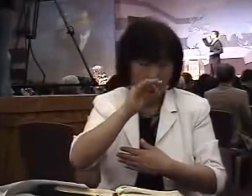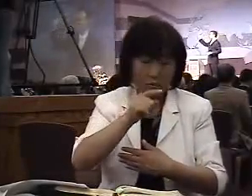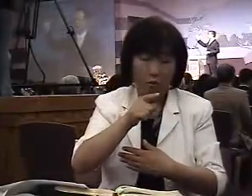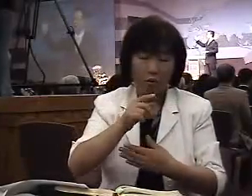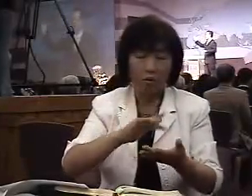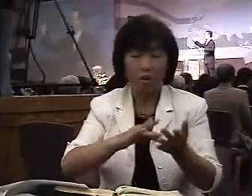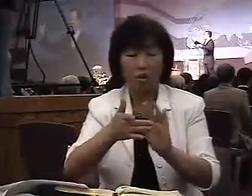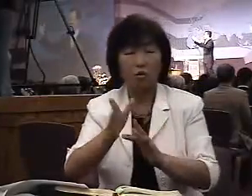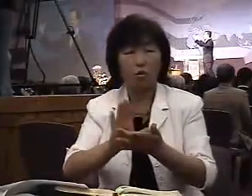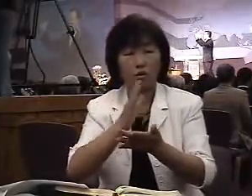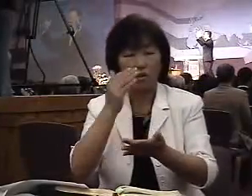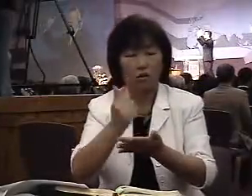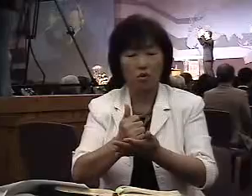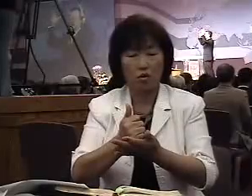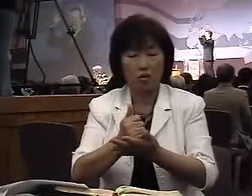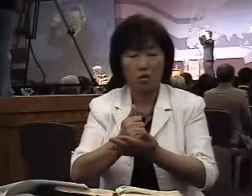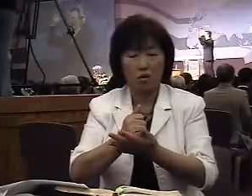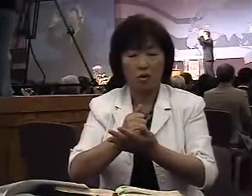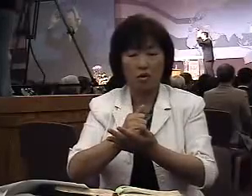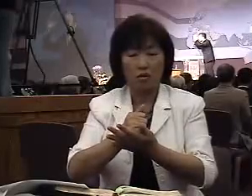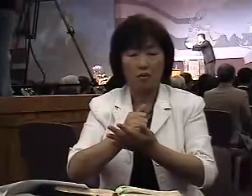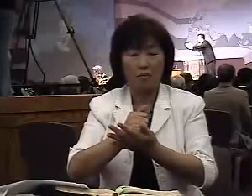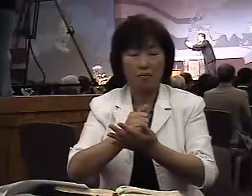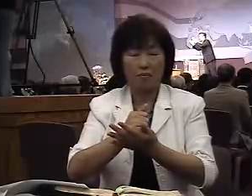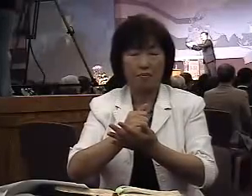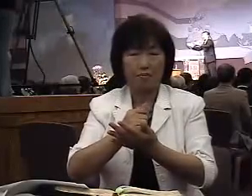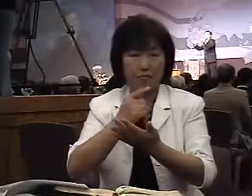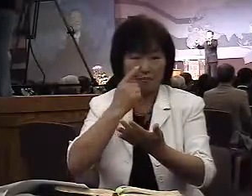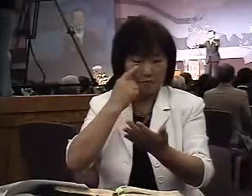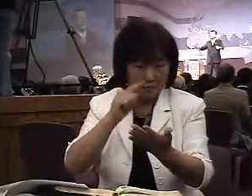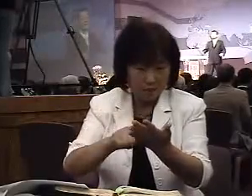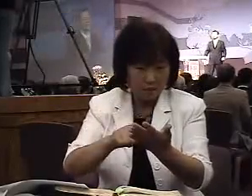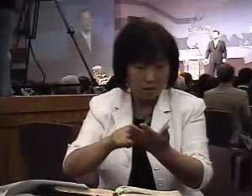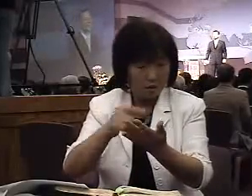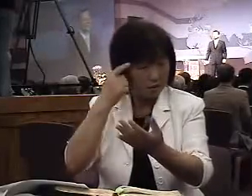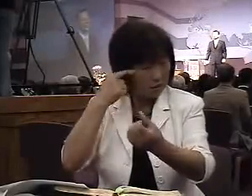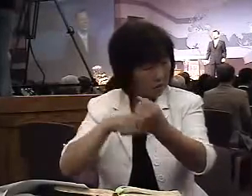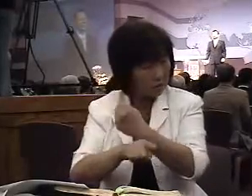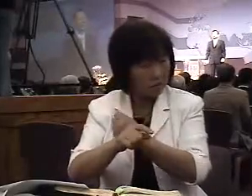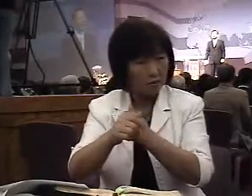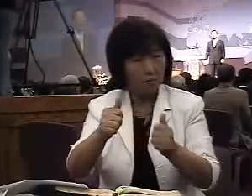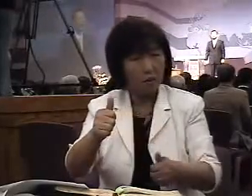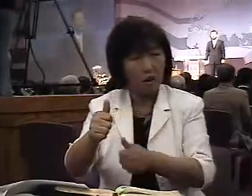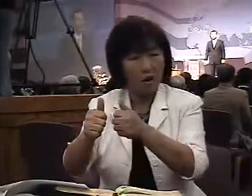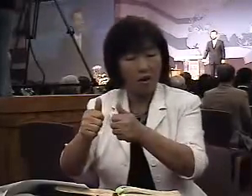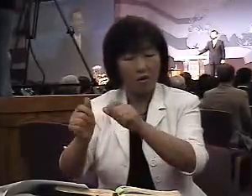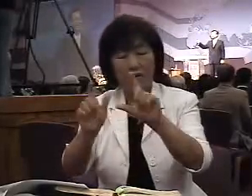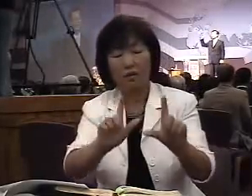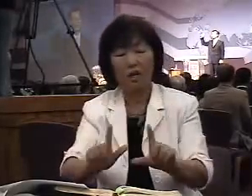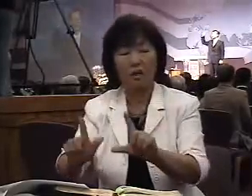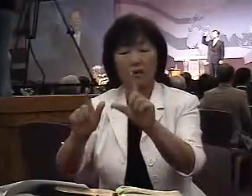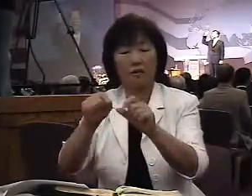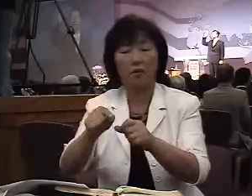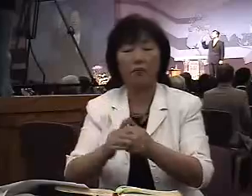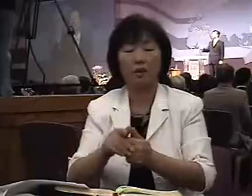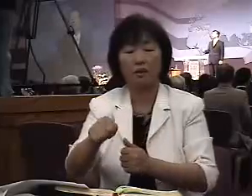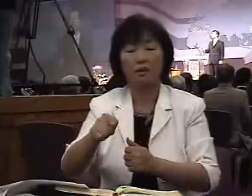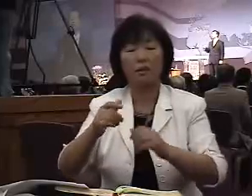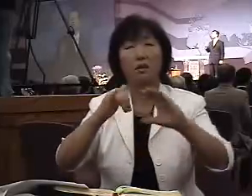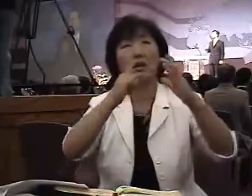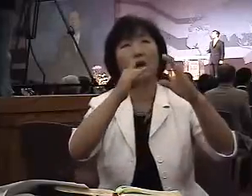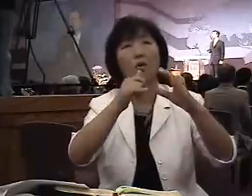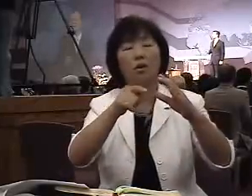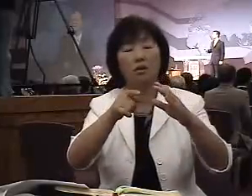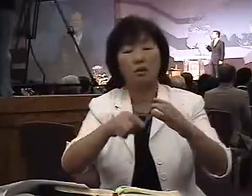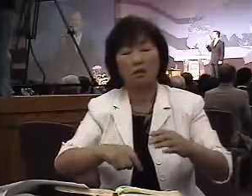예수 그리스도를 통해 밝혀진 하나님의 뜻을 따라 사는 것이 주님의 의, 그 나라와 그